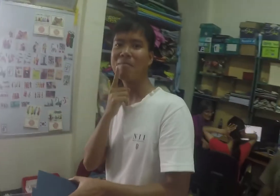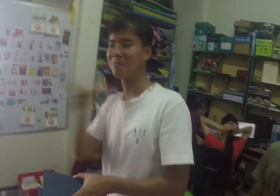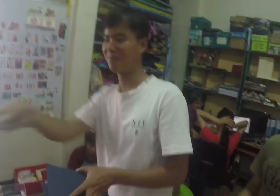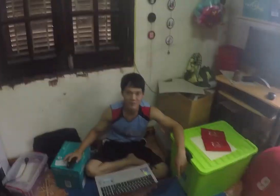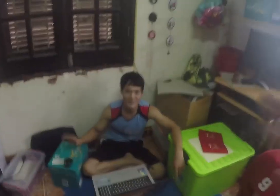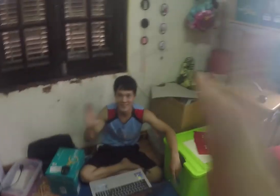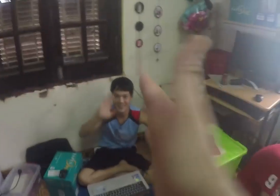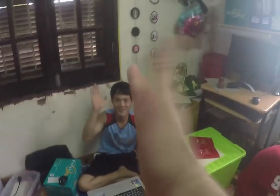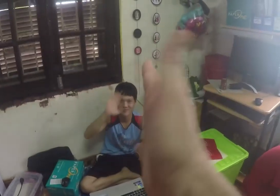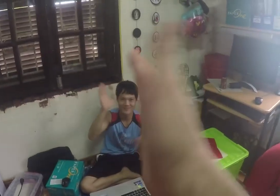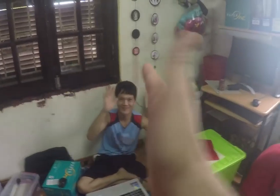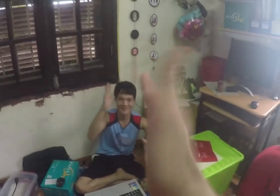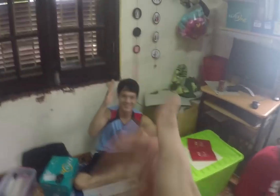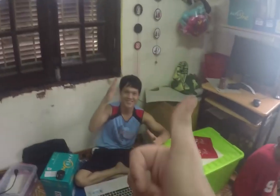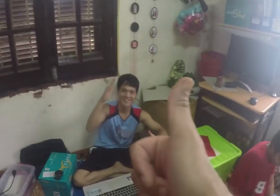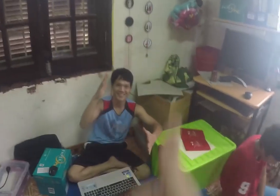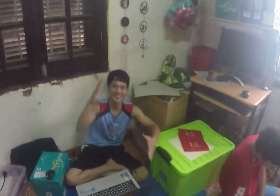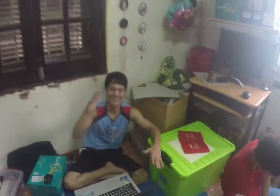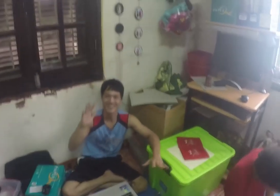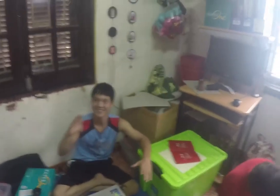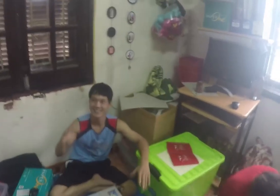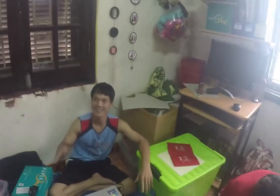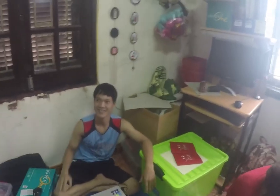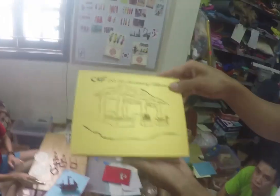Diese Karte hat dieser Taube gemacht.